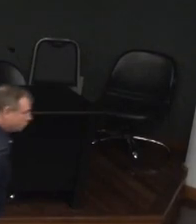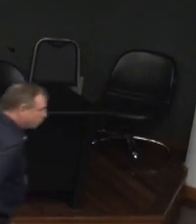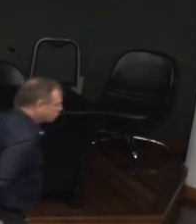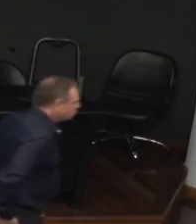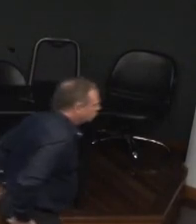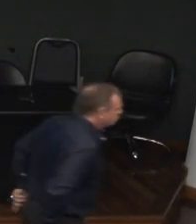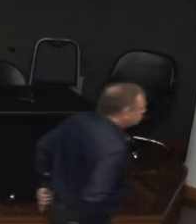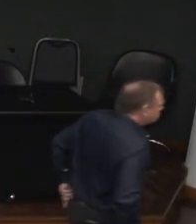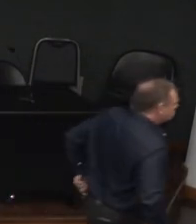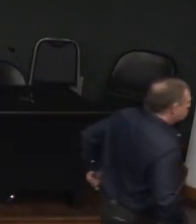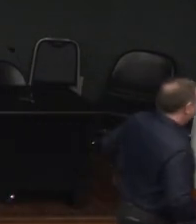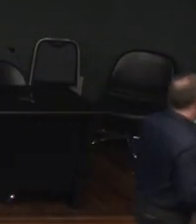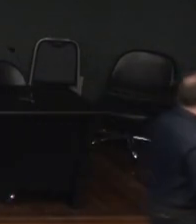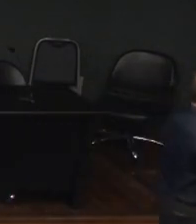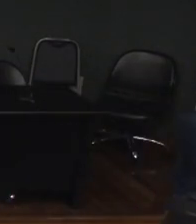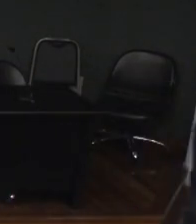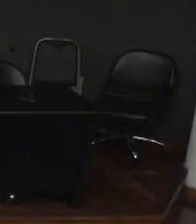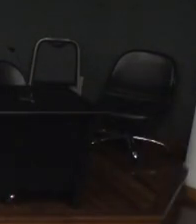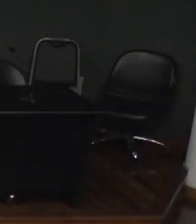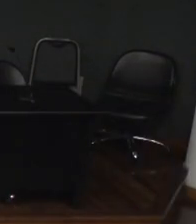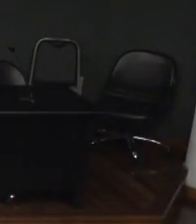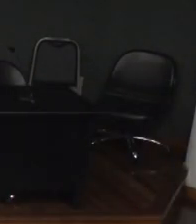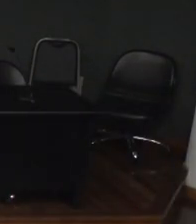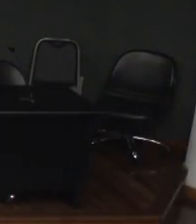Vamos lá, pessoal. Vou explicar o exercício.